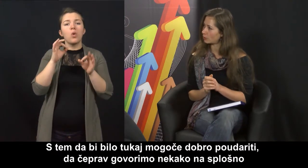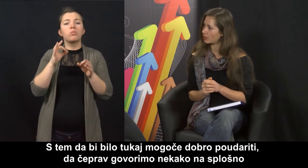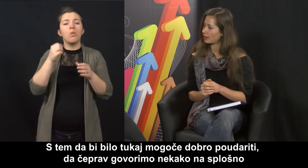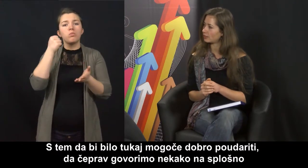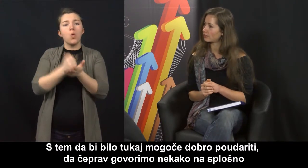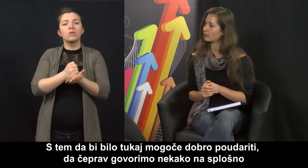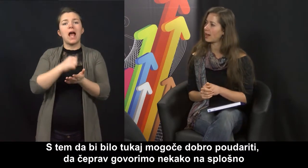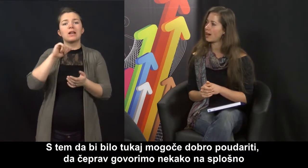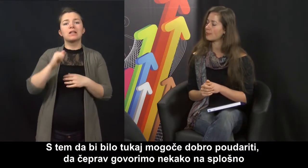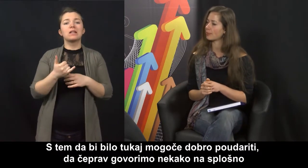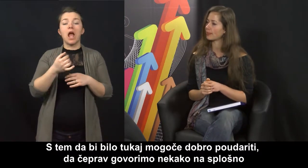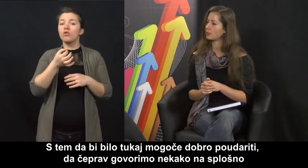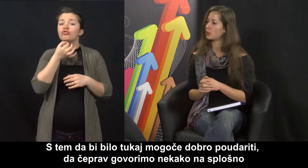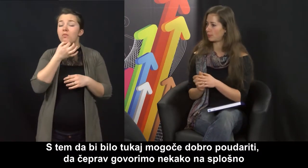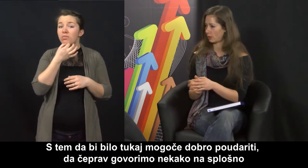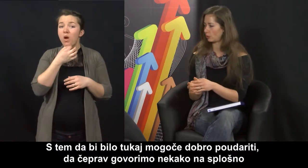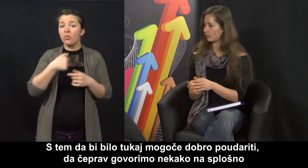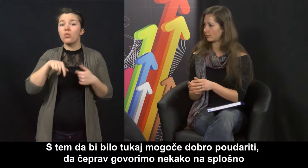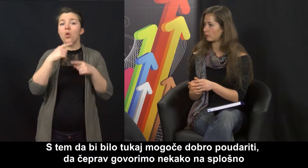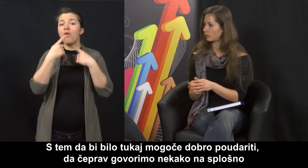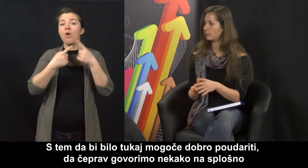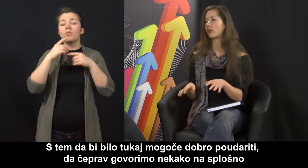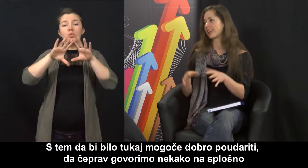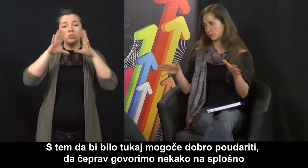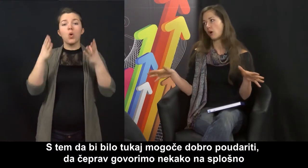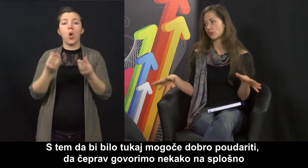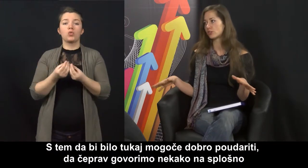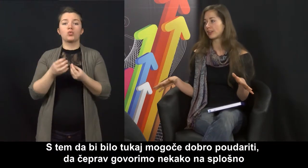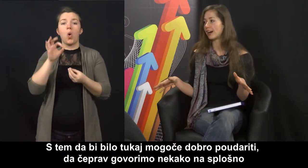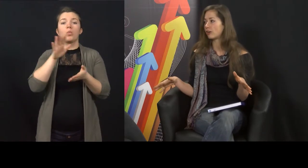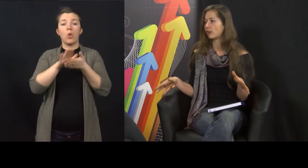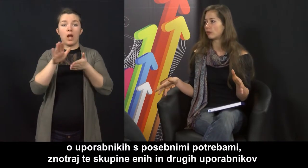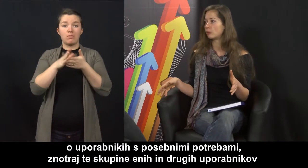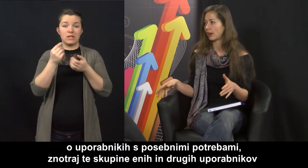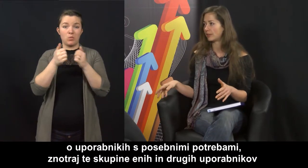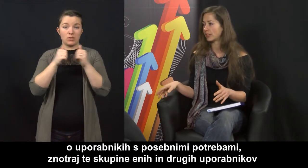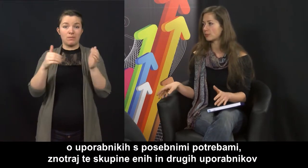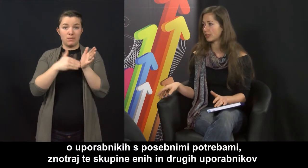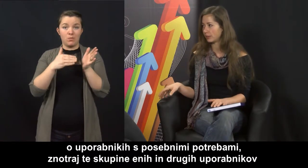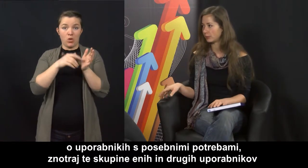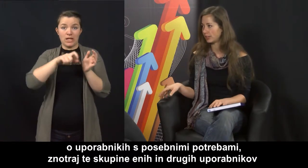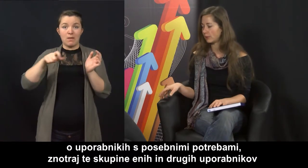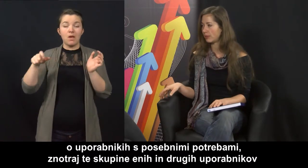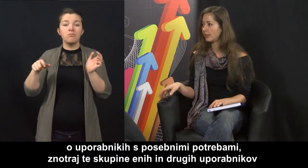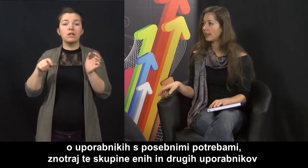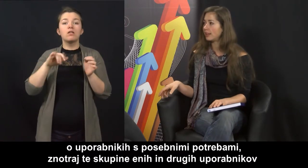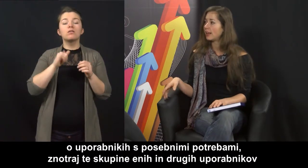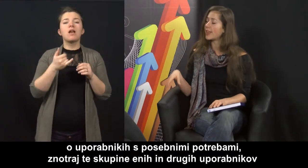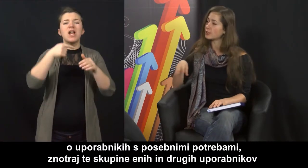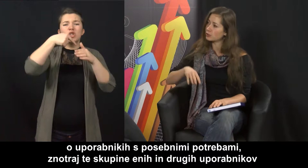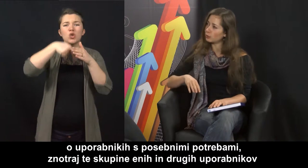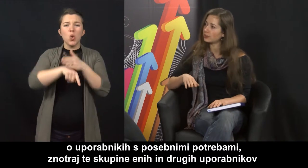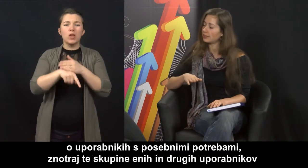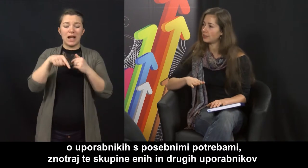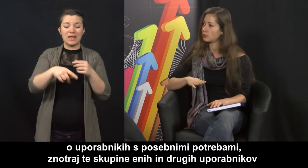dobro poudariti, da čeprav govorimo na splošno nekako o uporabnikih s posebnimi potrebami,